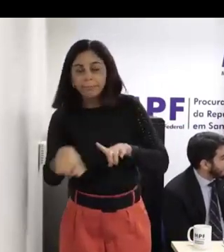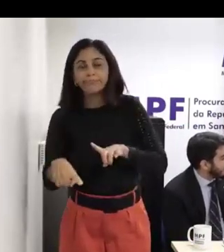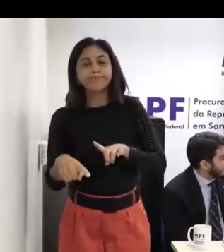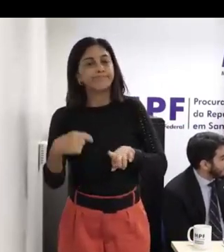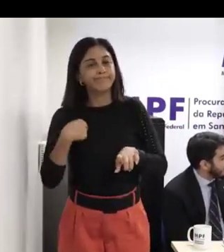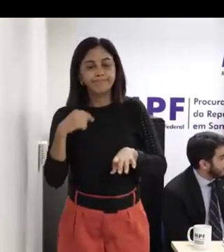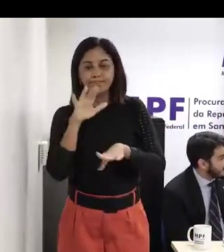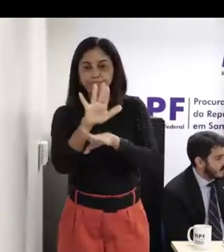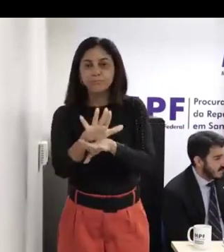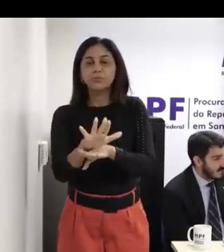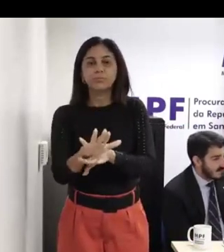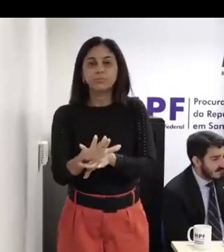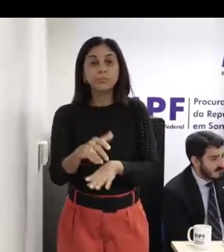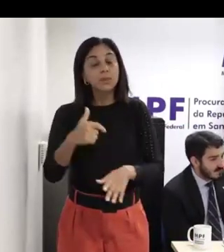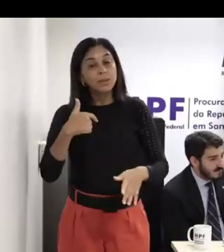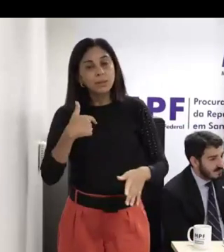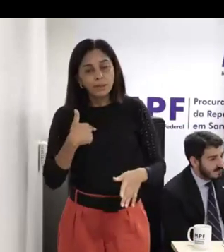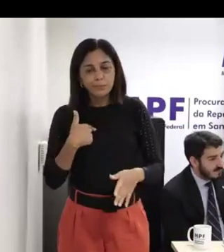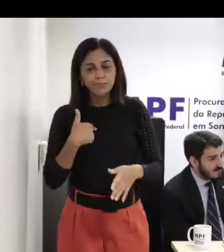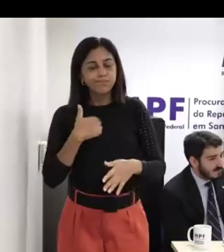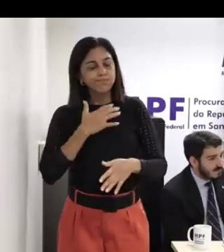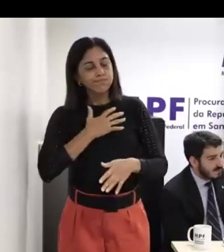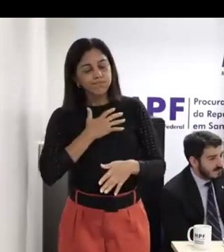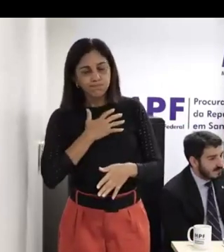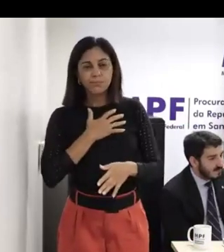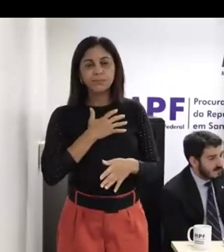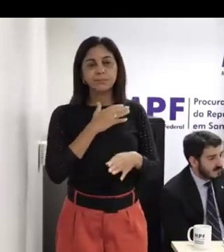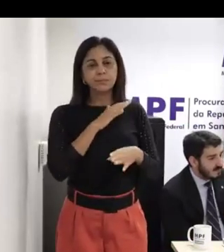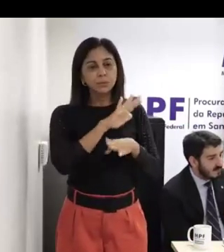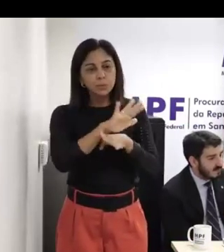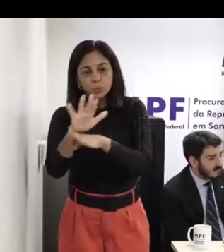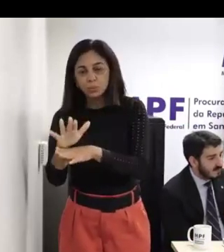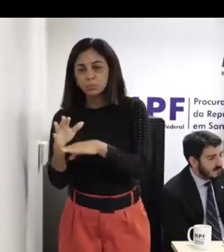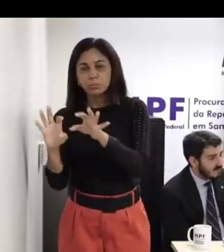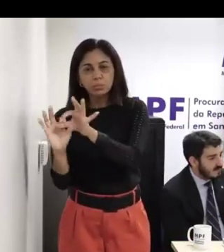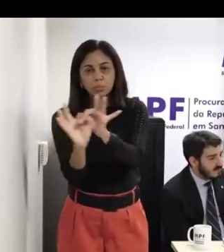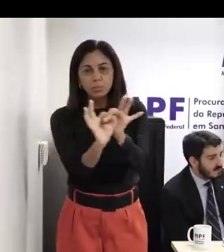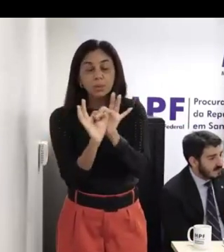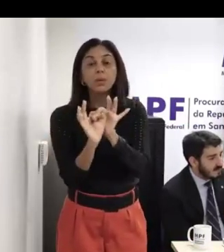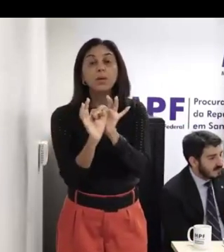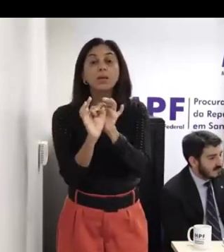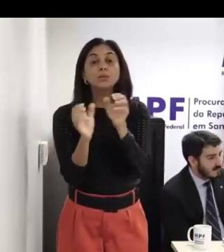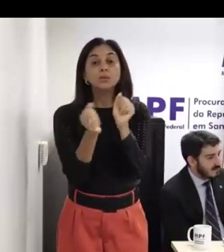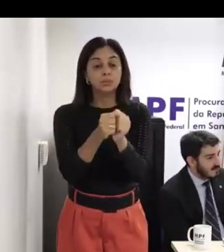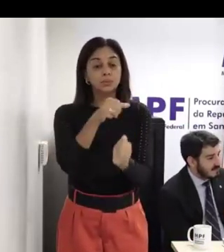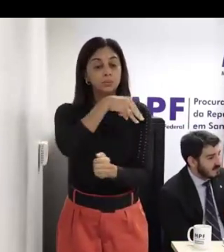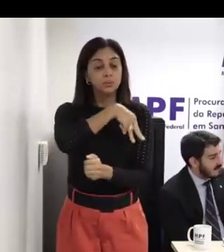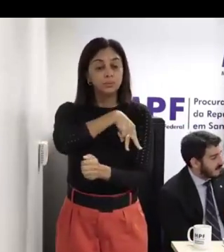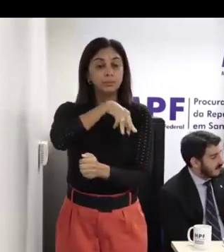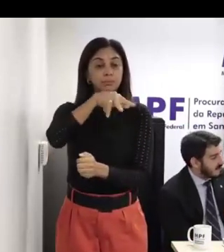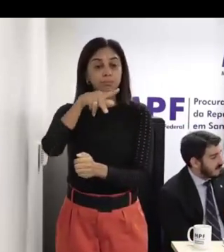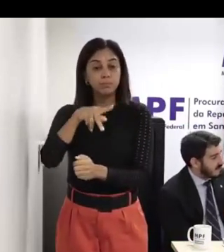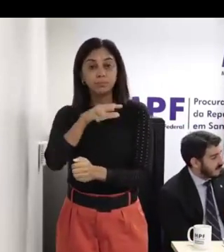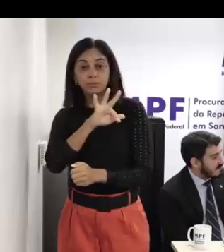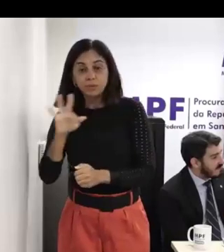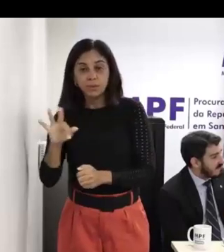e é com a grande honra e também com grande responsabilidade que nós nos unimos ao Ministério Público Federal e ao fopa